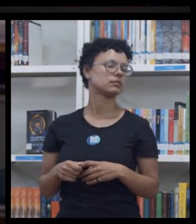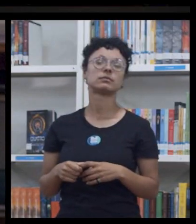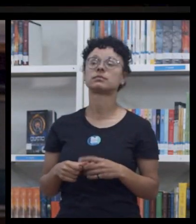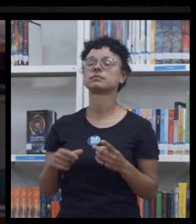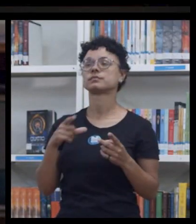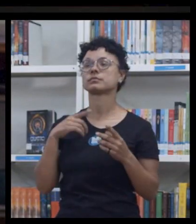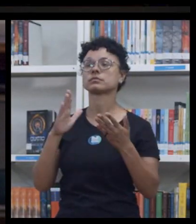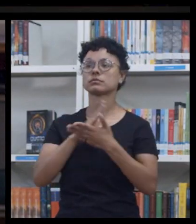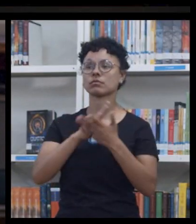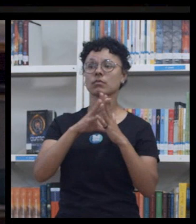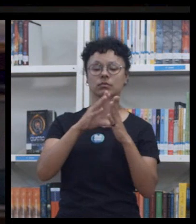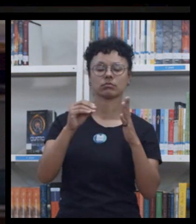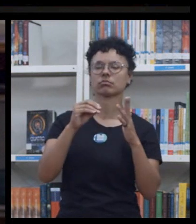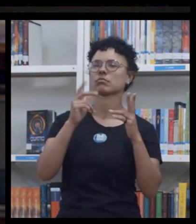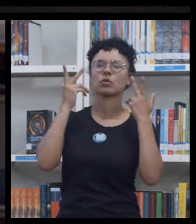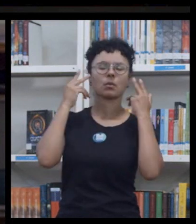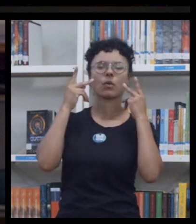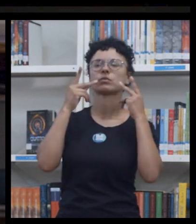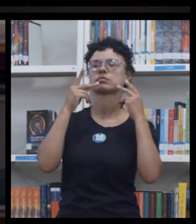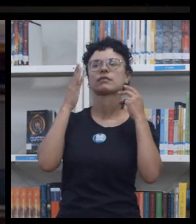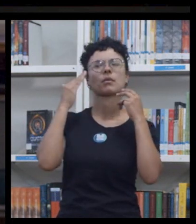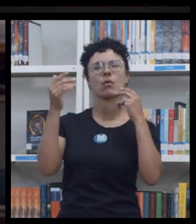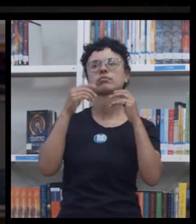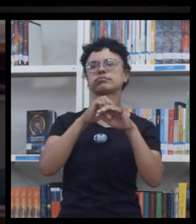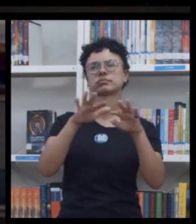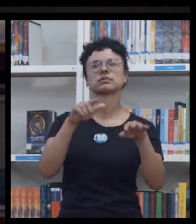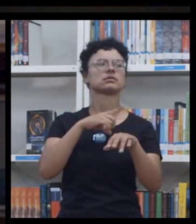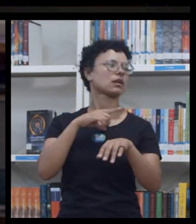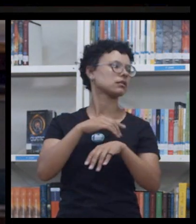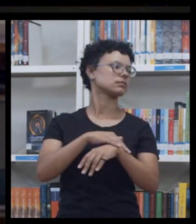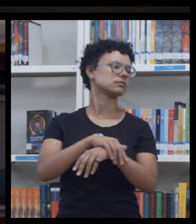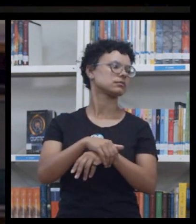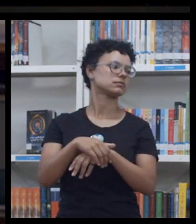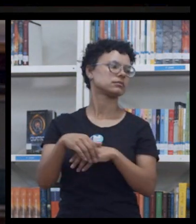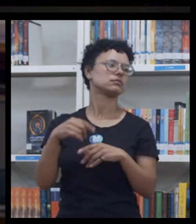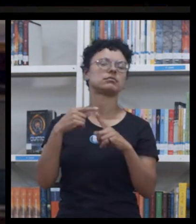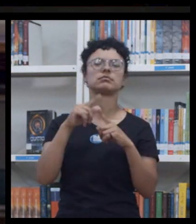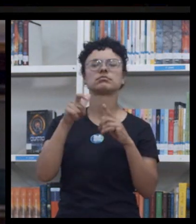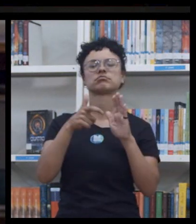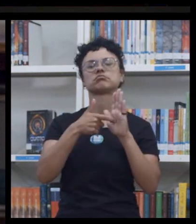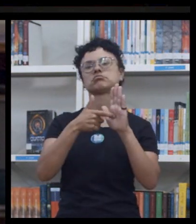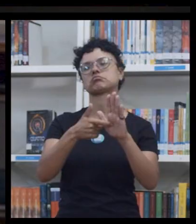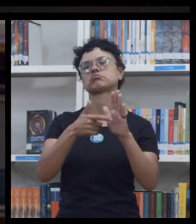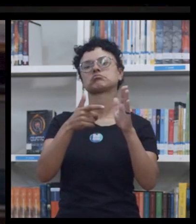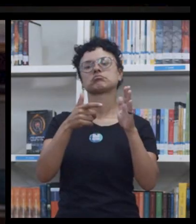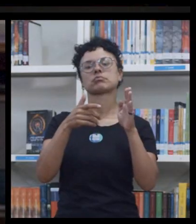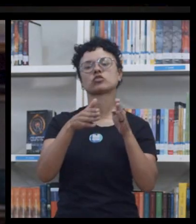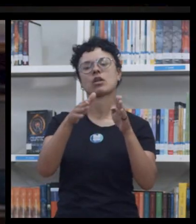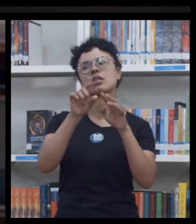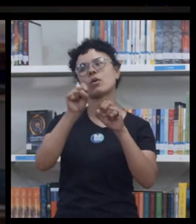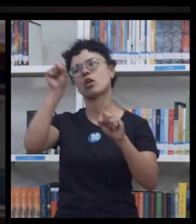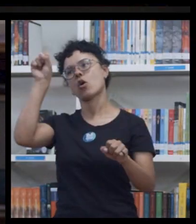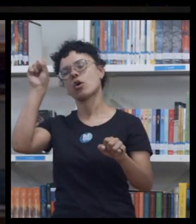A gente tem modelos populares que a gente pode apresentar dentro da jornada do herói